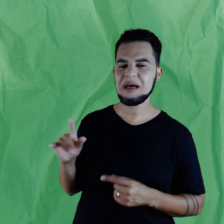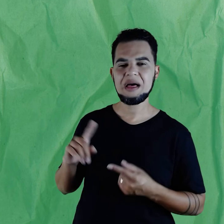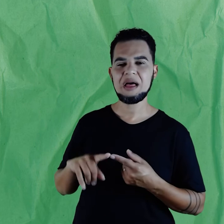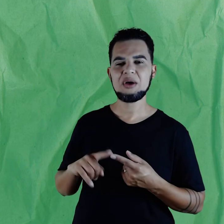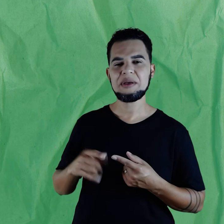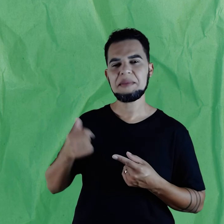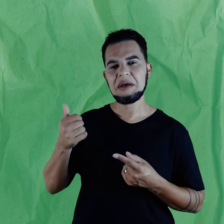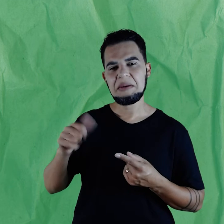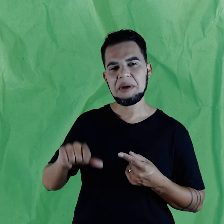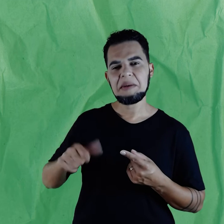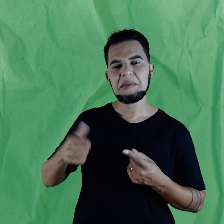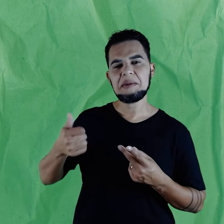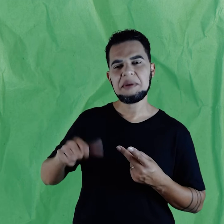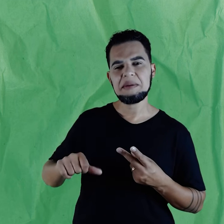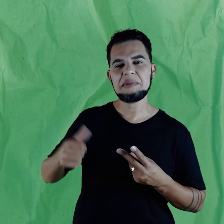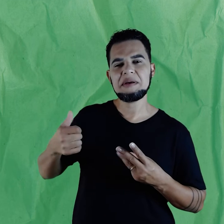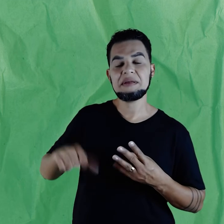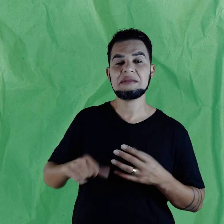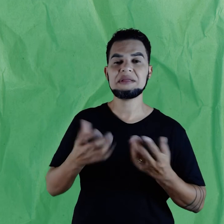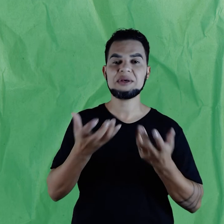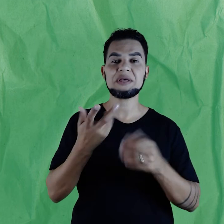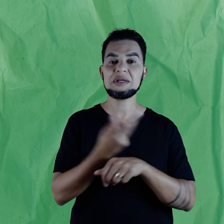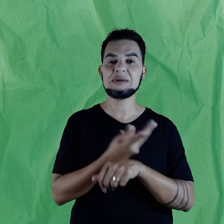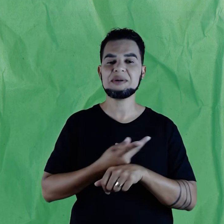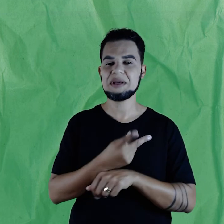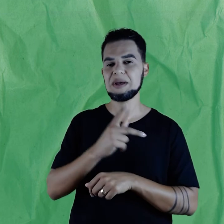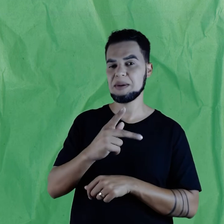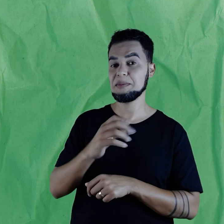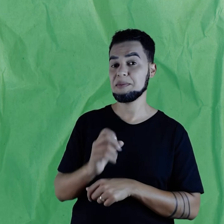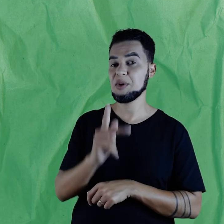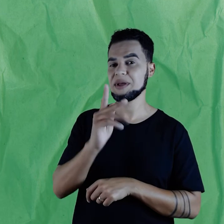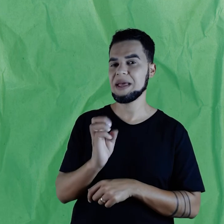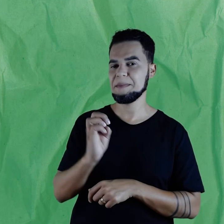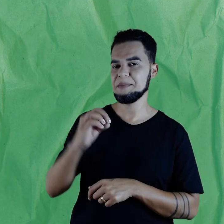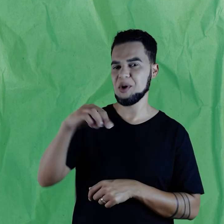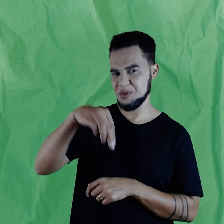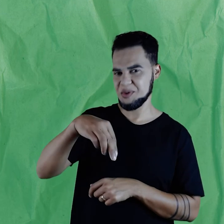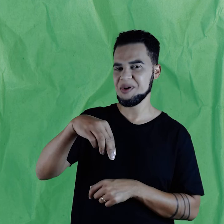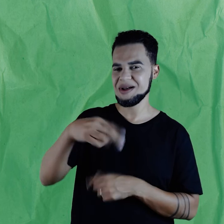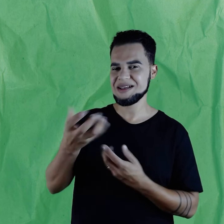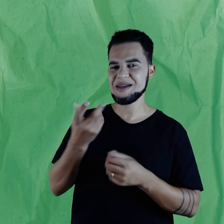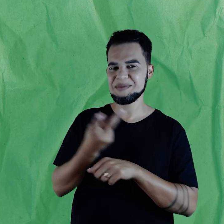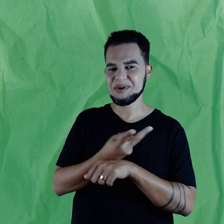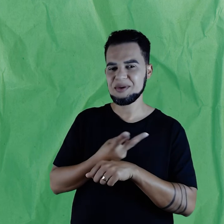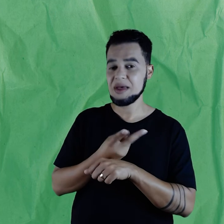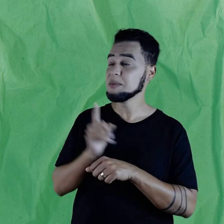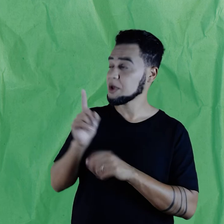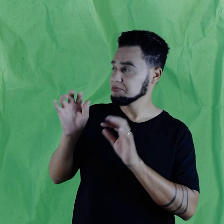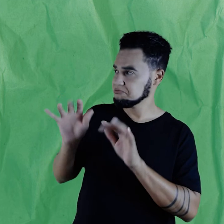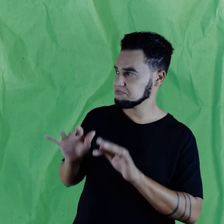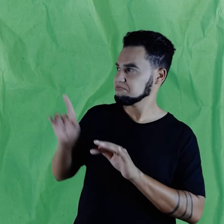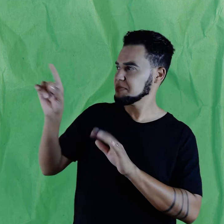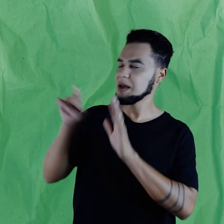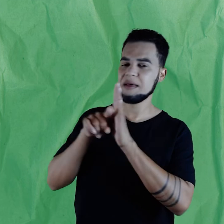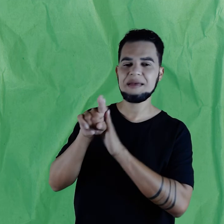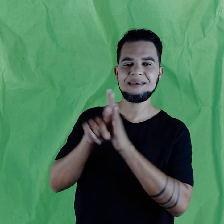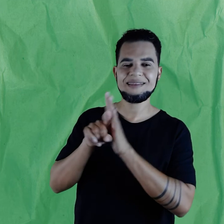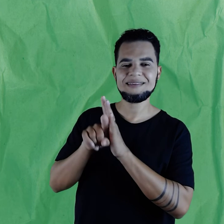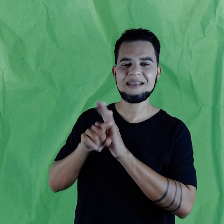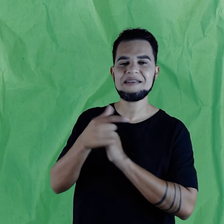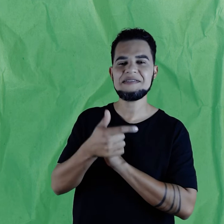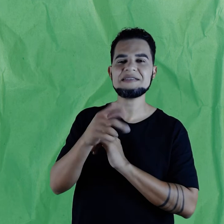vantagens e desvantagens, né? Eu quero procurar um Pokémon por ID, né? Eu posso vir aqui pesquisar o